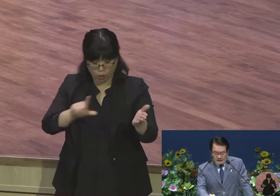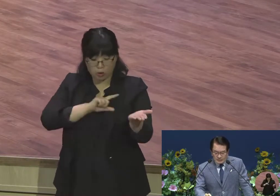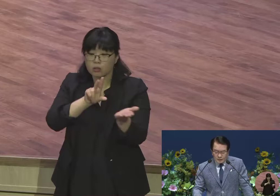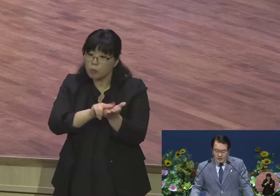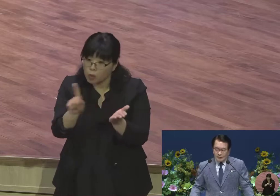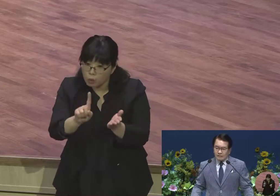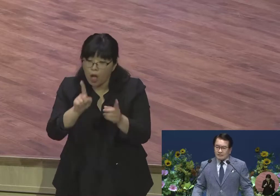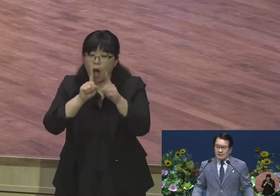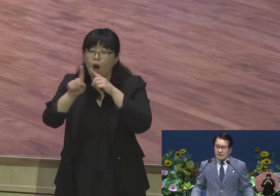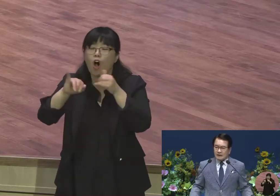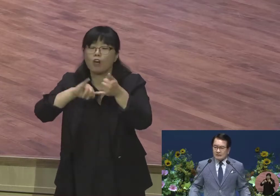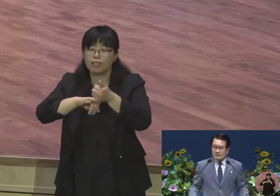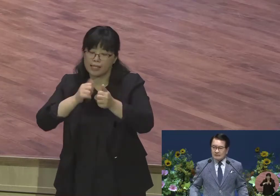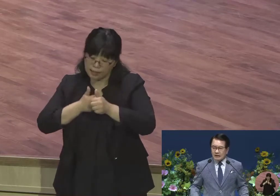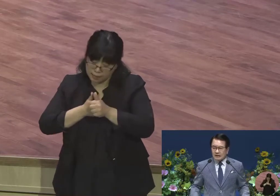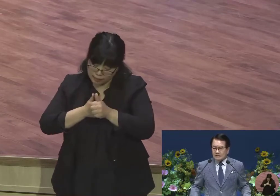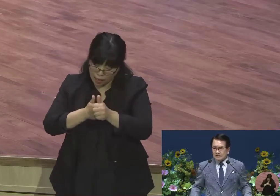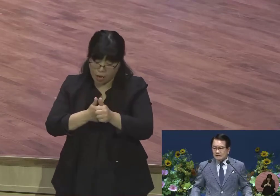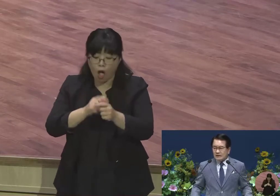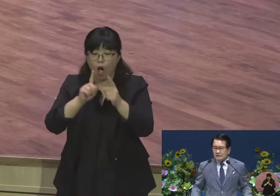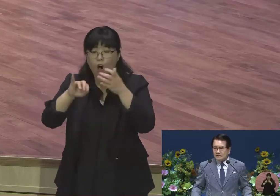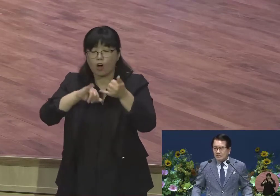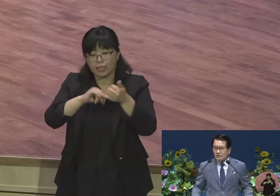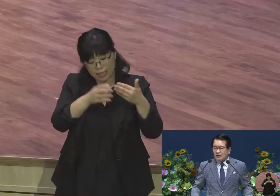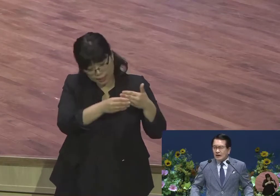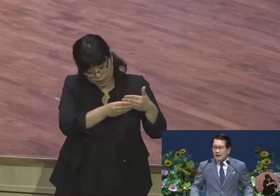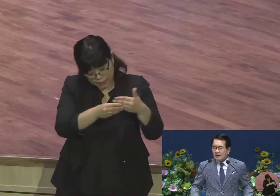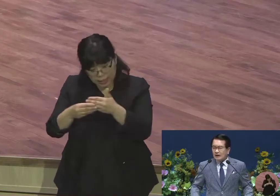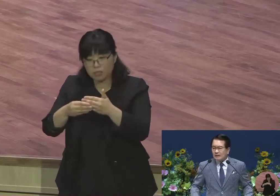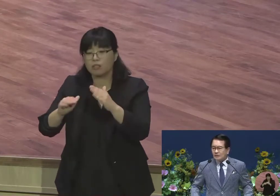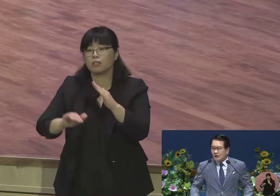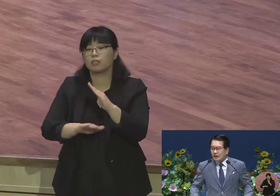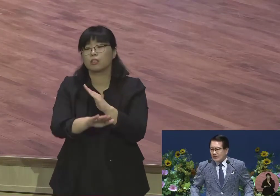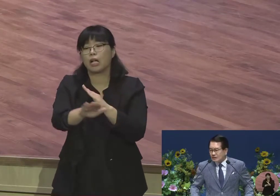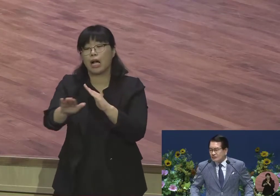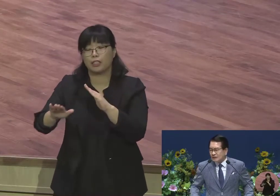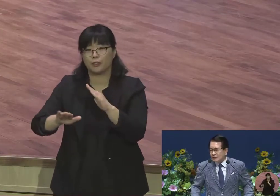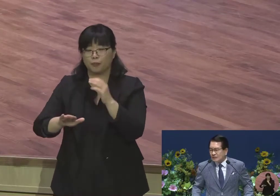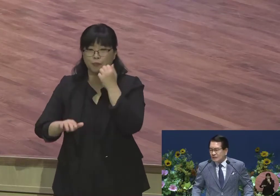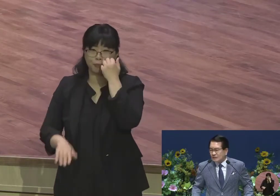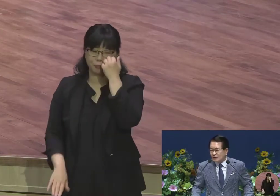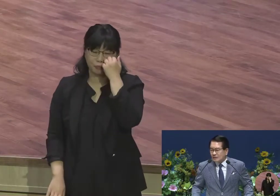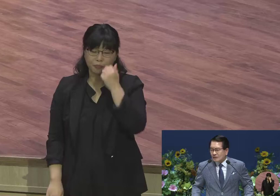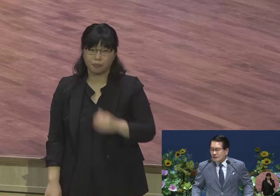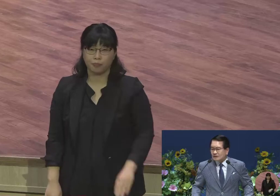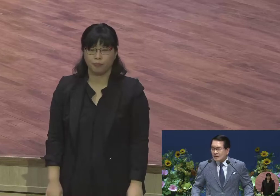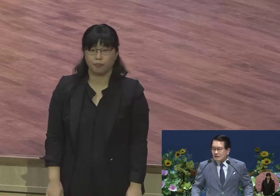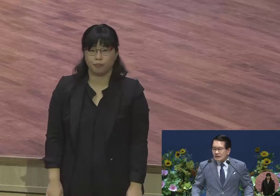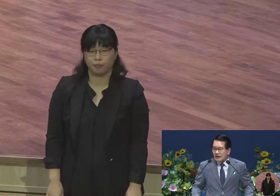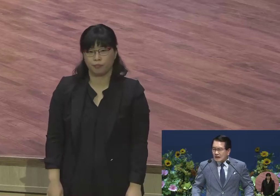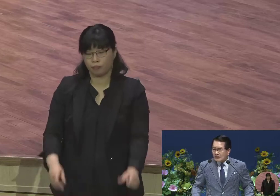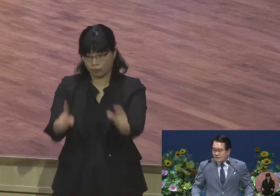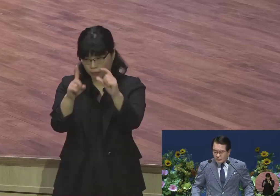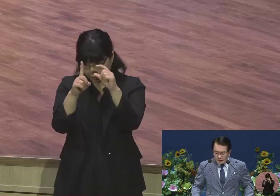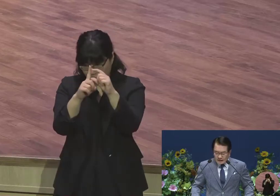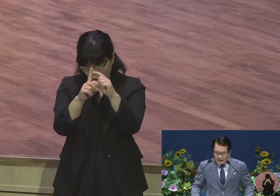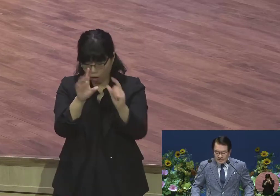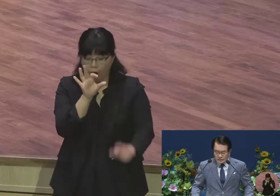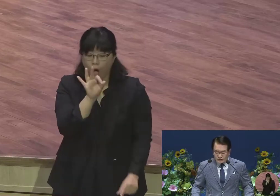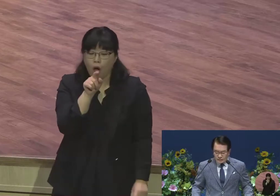은약이 뭐예요? 은약, 은약, 은약은요. 하나님과의 약속이에요. 은약은